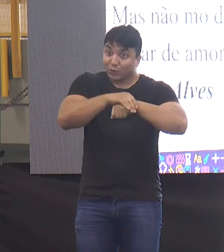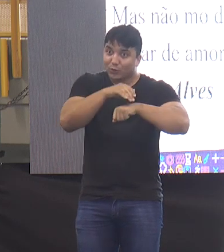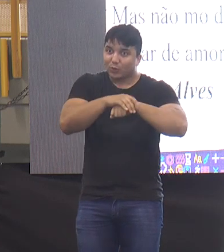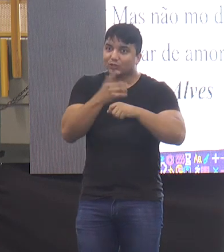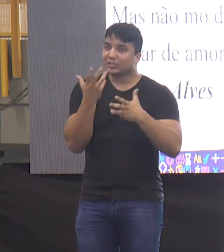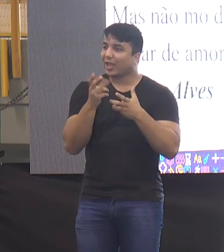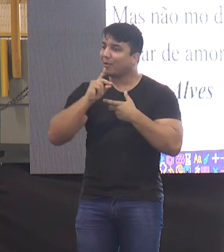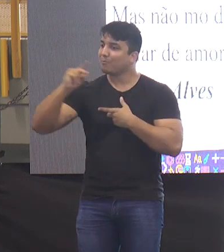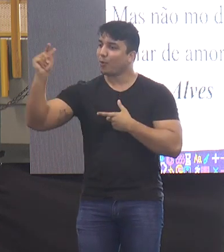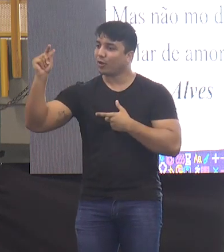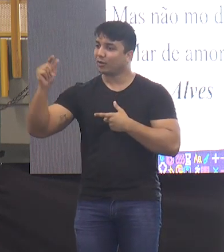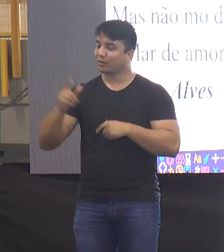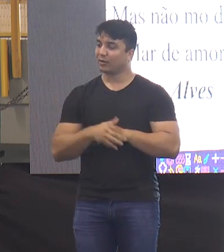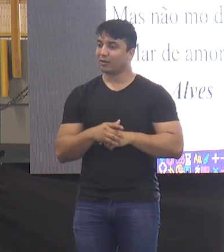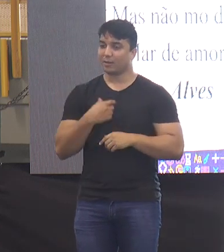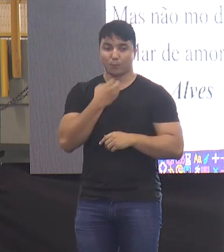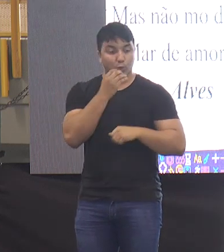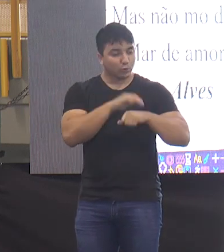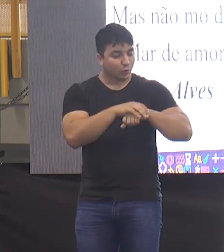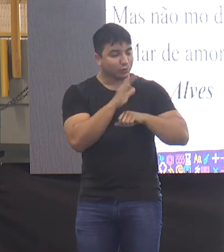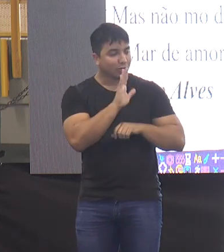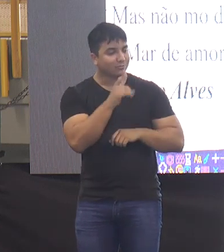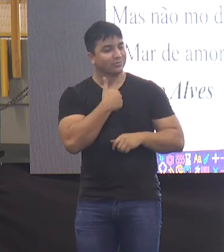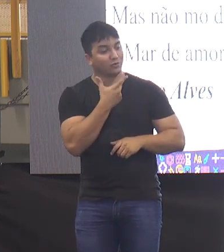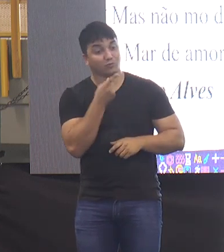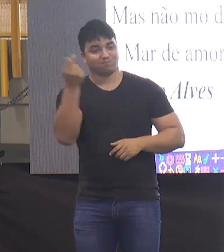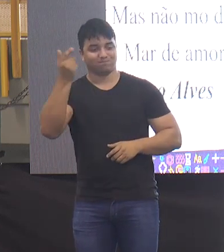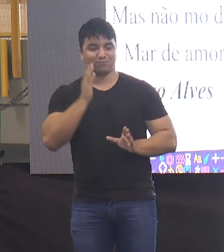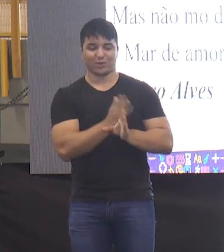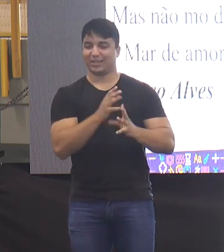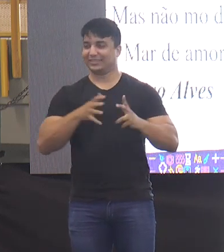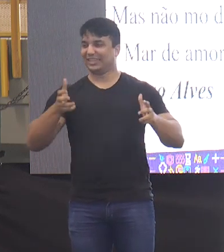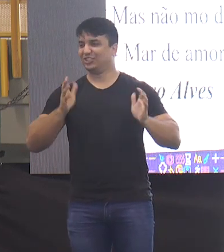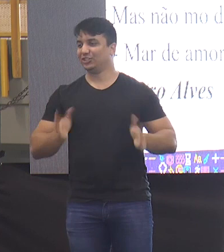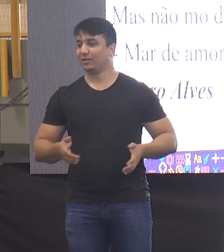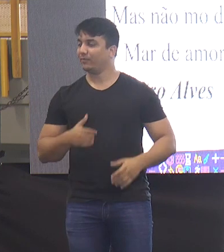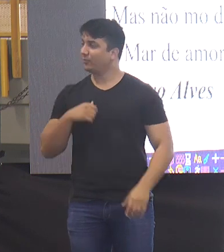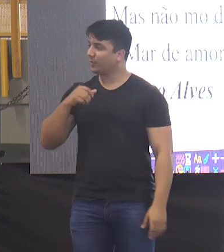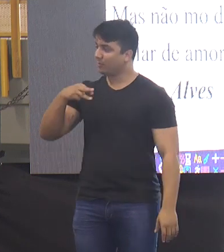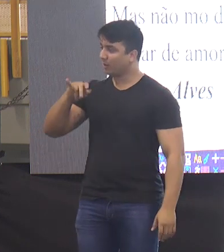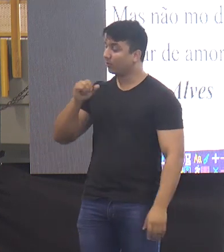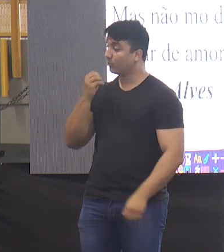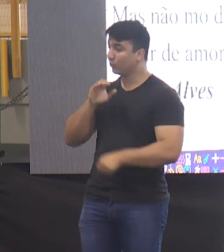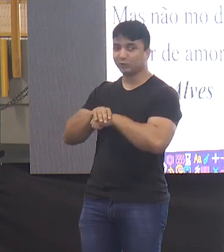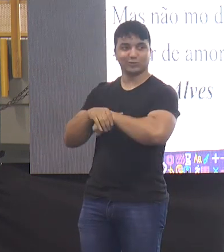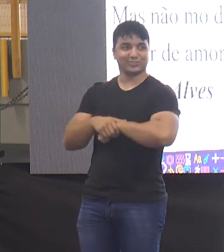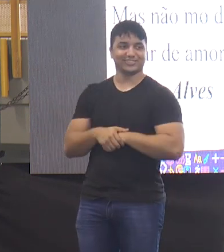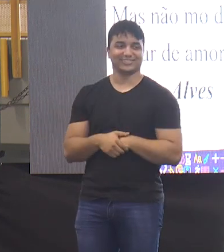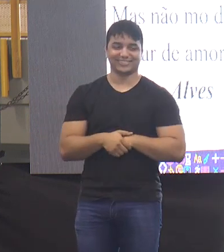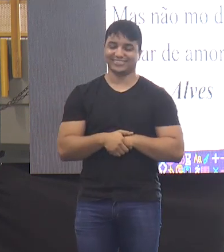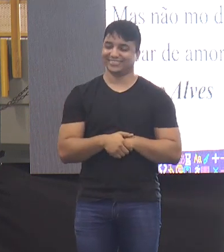quer ir embora. Boa noite, Maria, eu vou me embora, é tarde. Aí a Maria, boa noite.